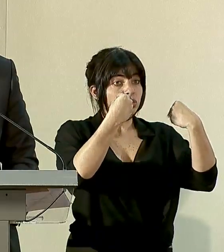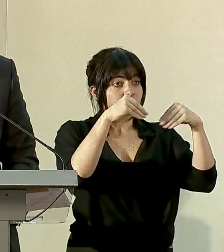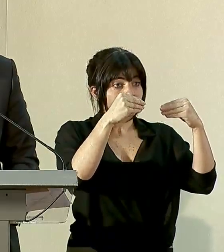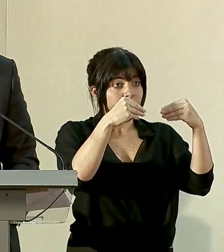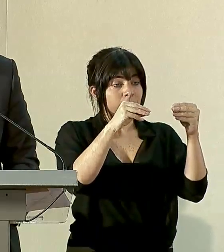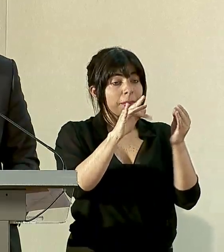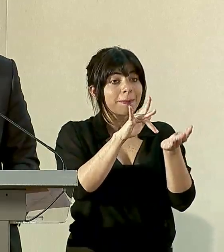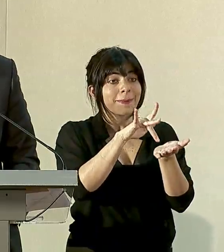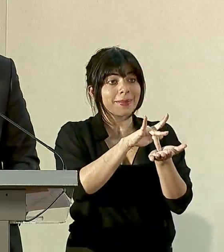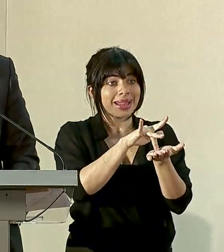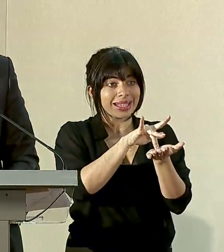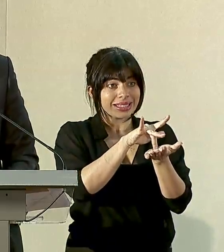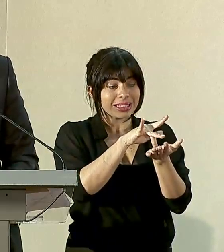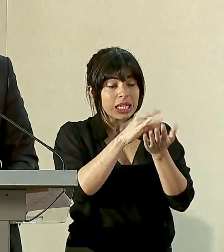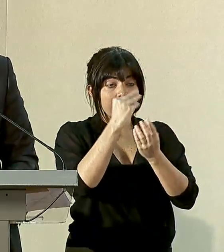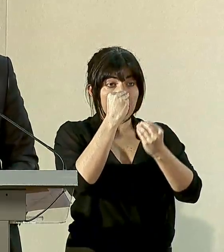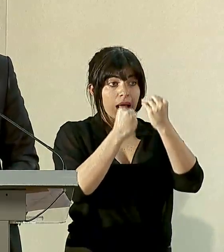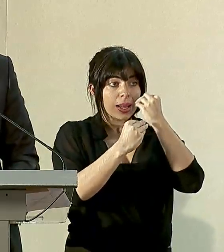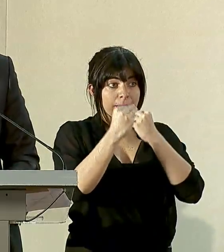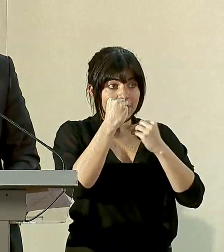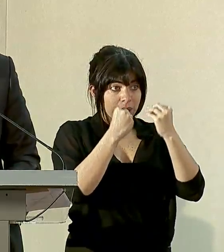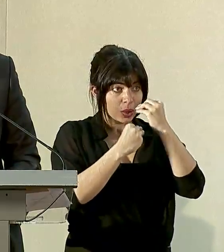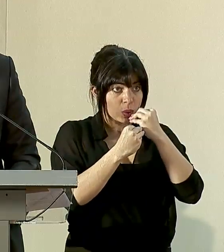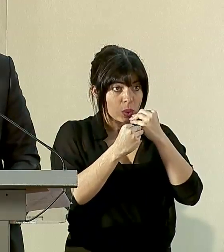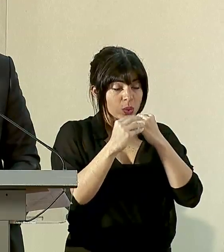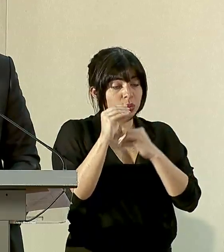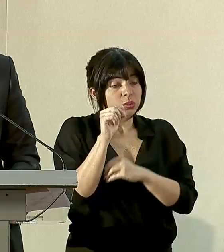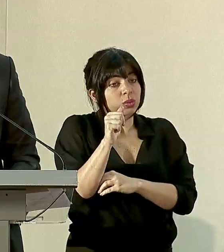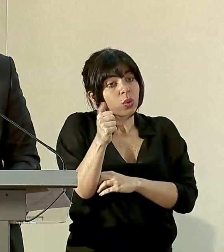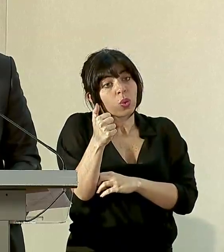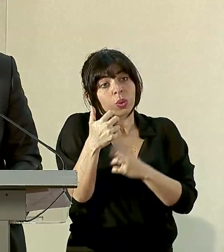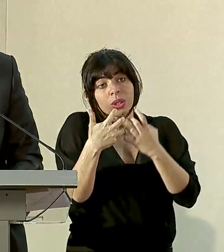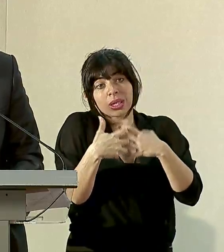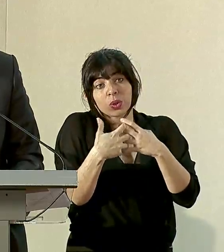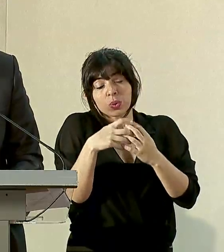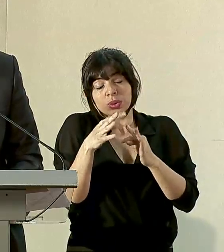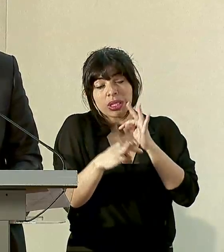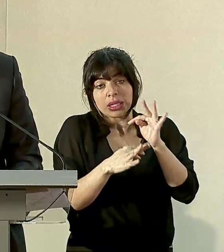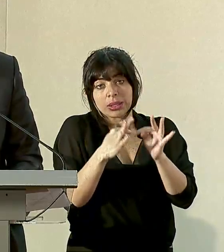de medicamentos, alimentos y otras industrias